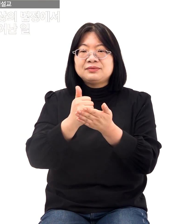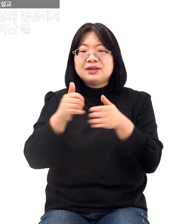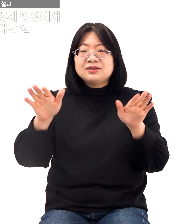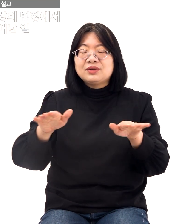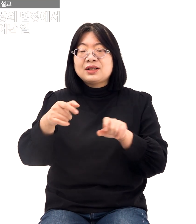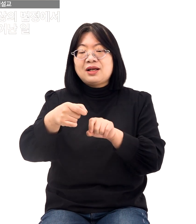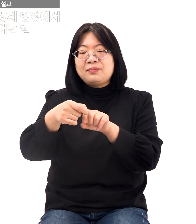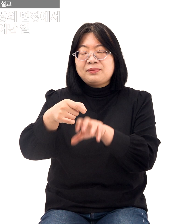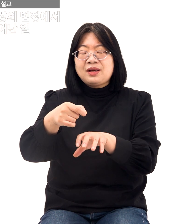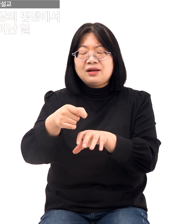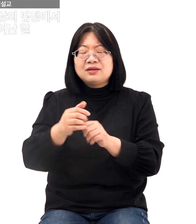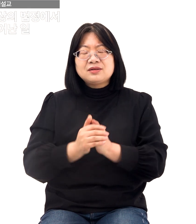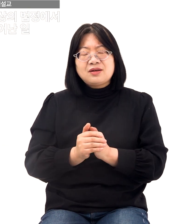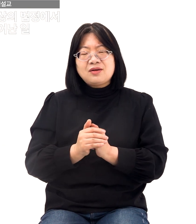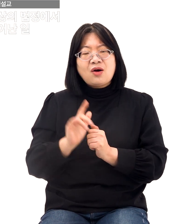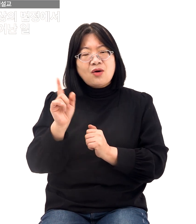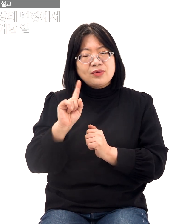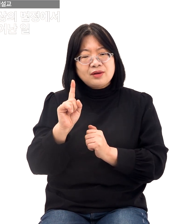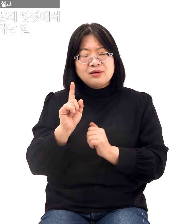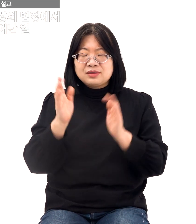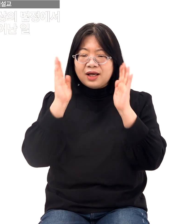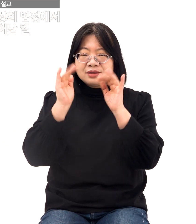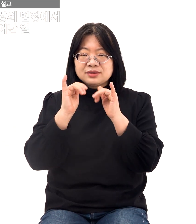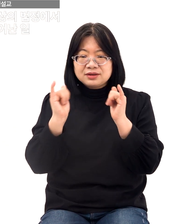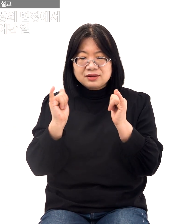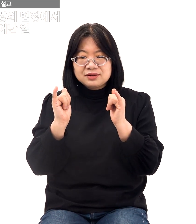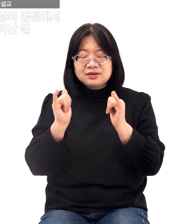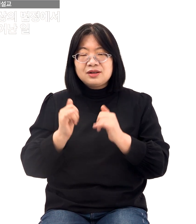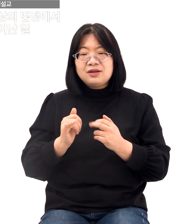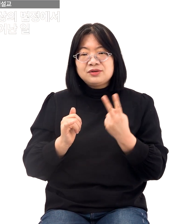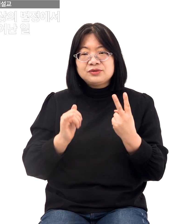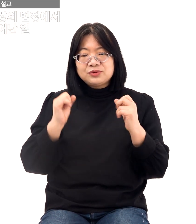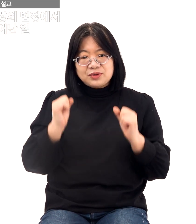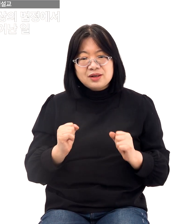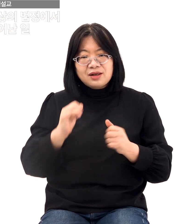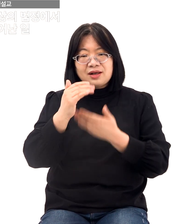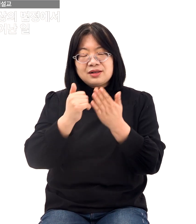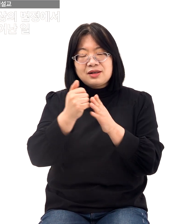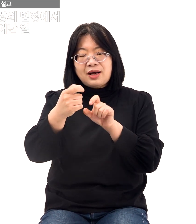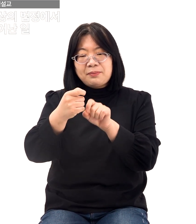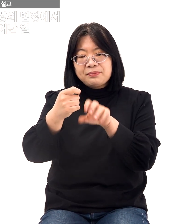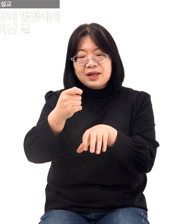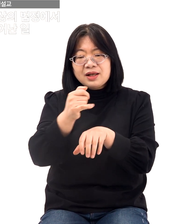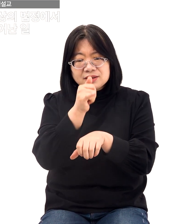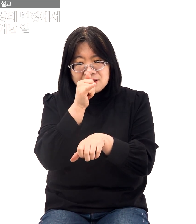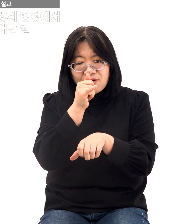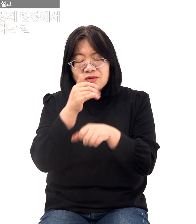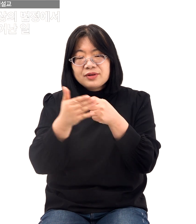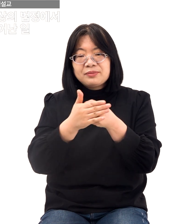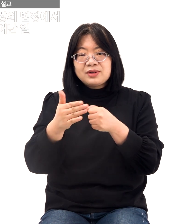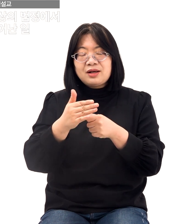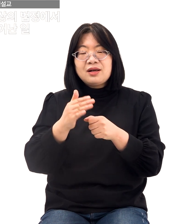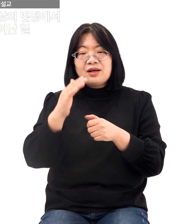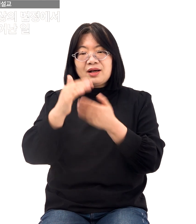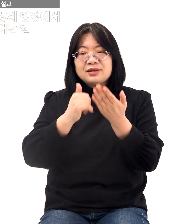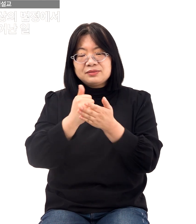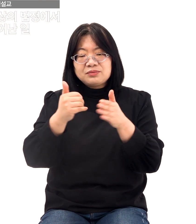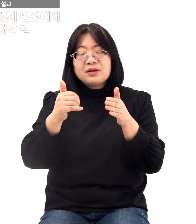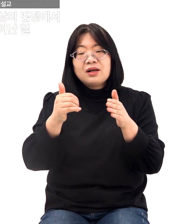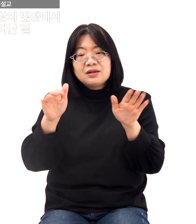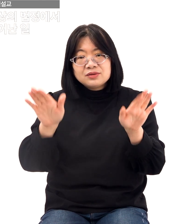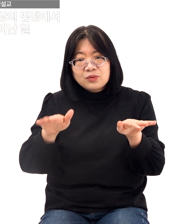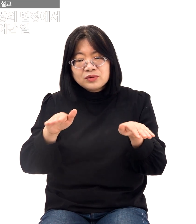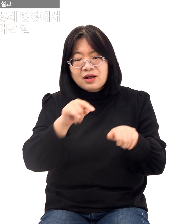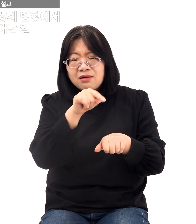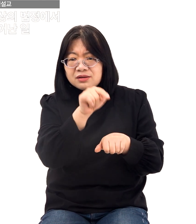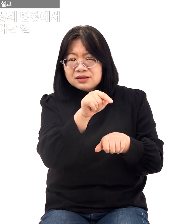학자들은 이 두 존재가 여호와의 천사 앞에 선 걸로 봐서 이 여호와의 천사를